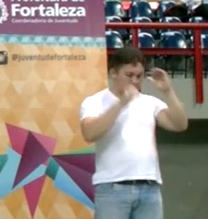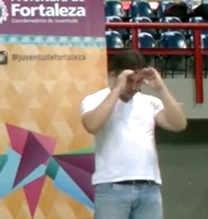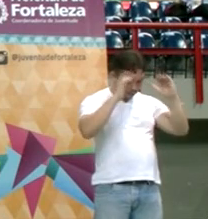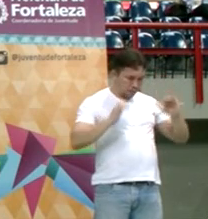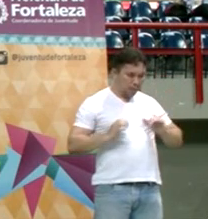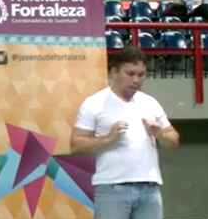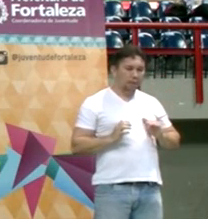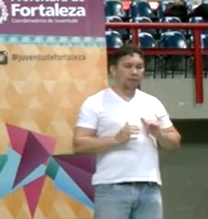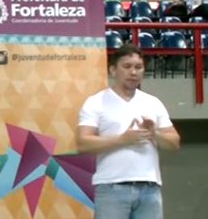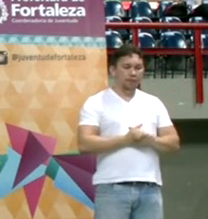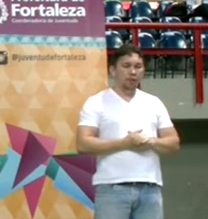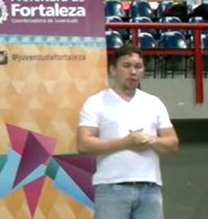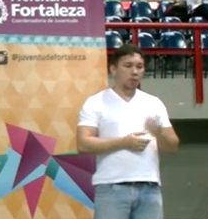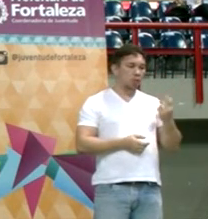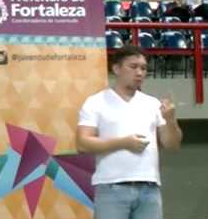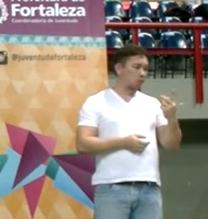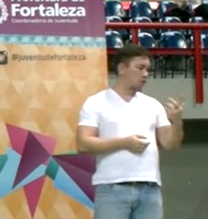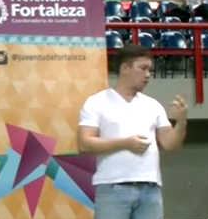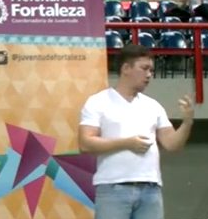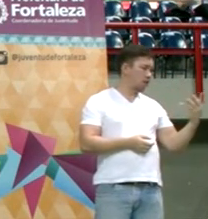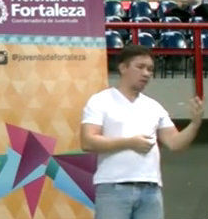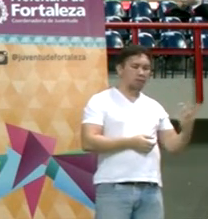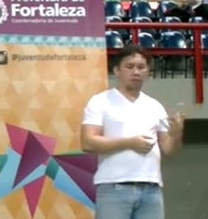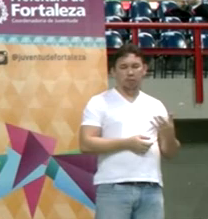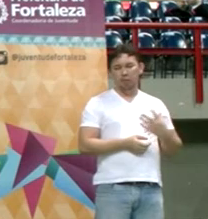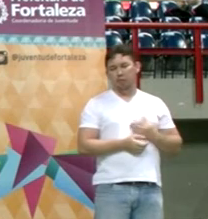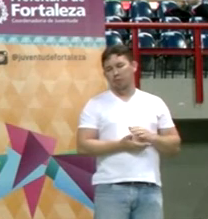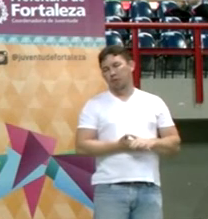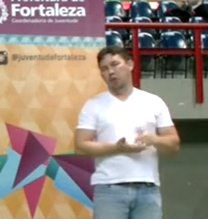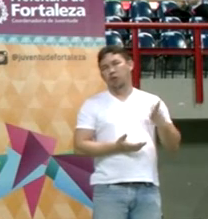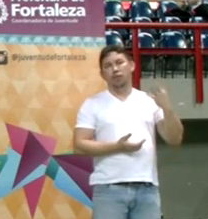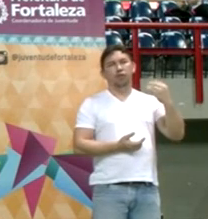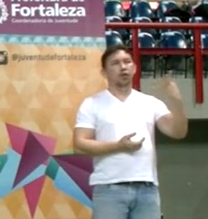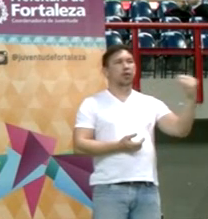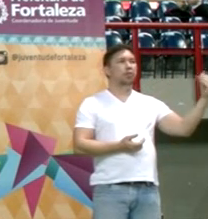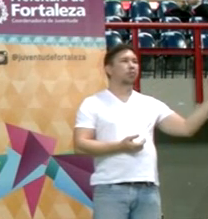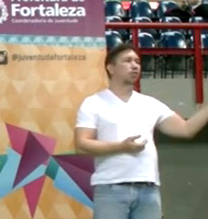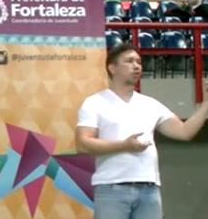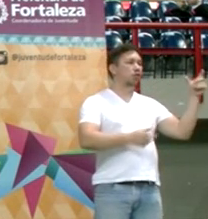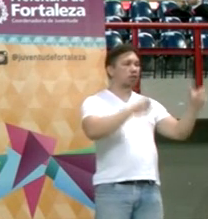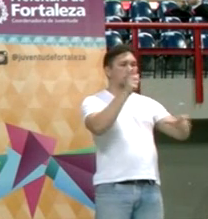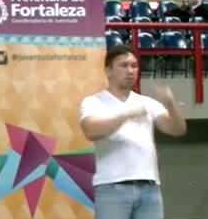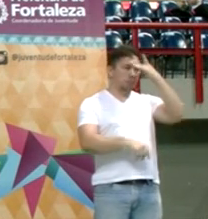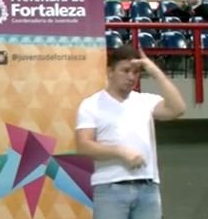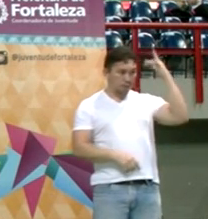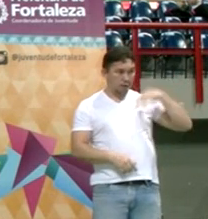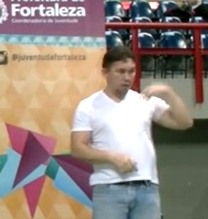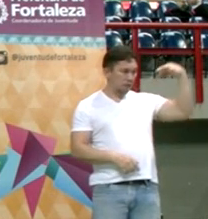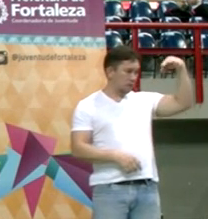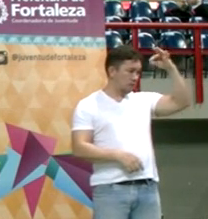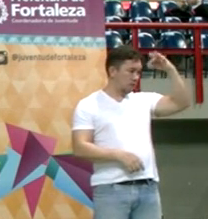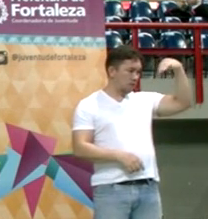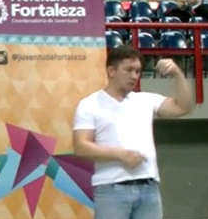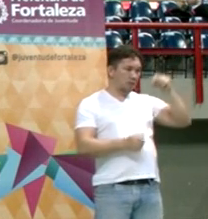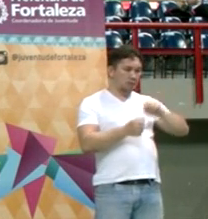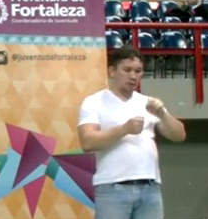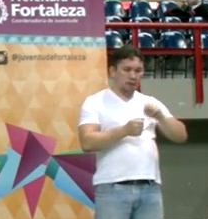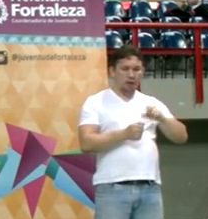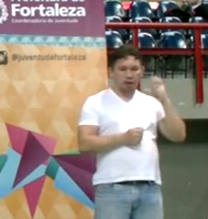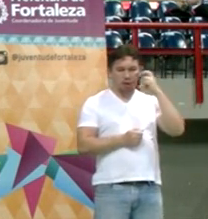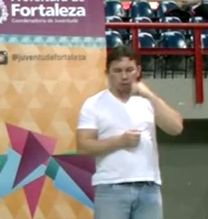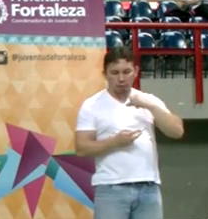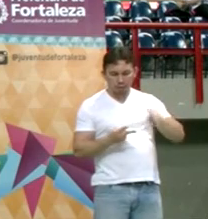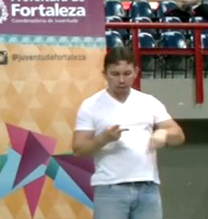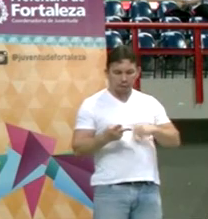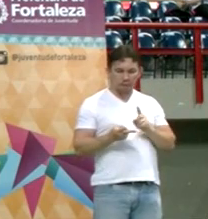E aconteceram, não foi uma, não foram duas, não foram três, foram centenas de casos de pessoas que usaram da hipnose para fazer uma pessoa roubar